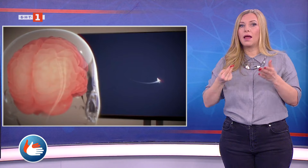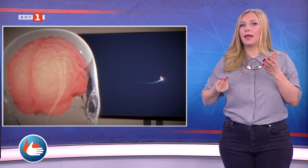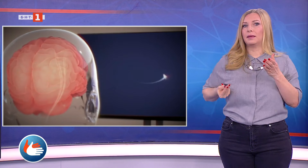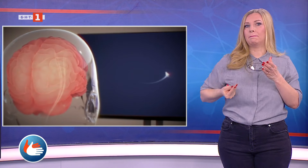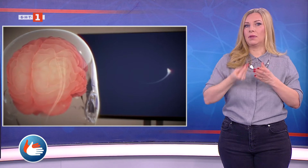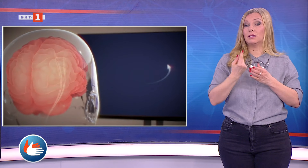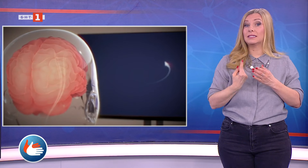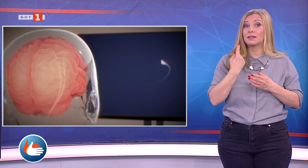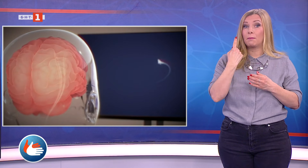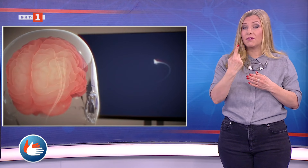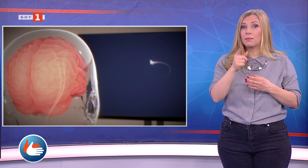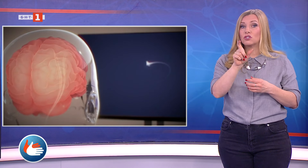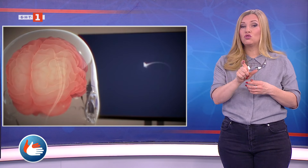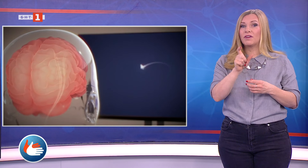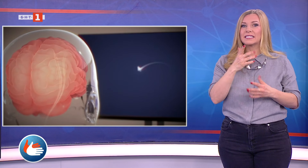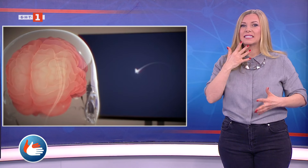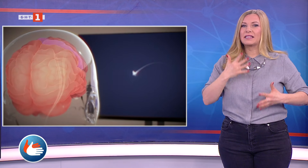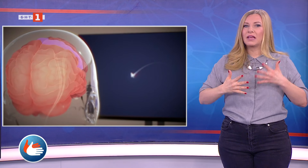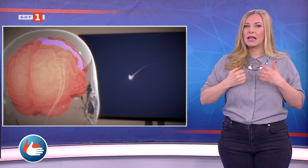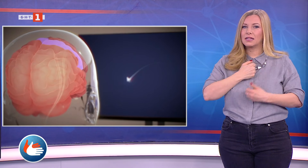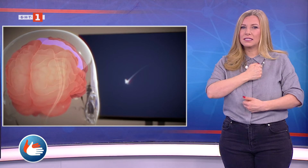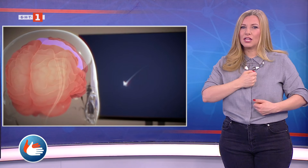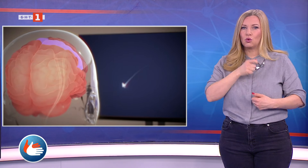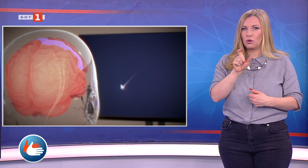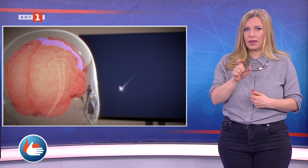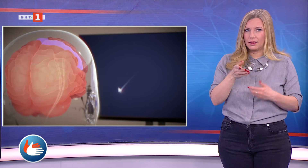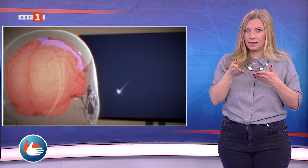път в пациент с двигателни затруднения.